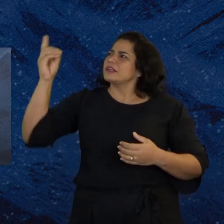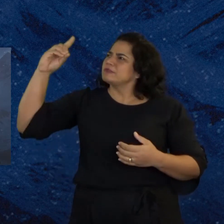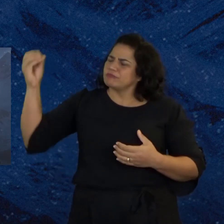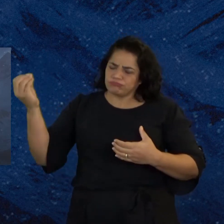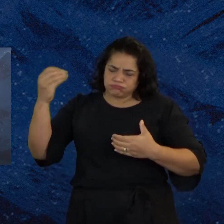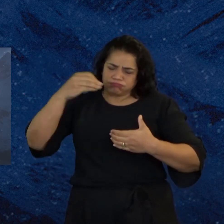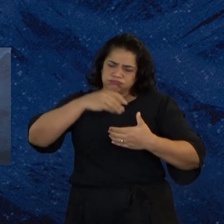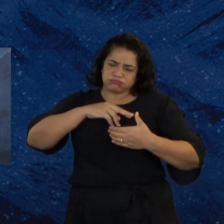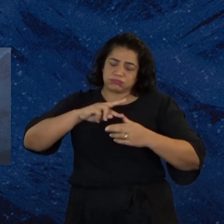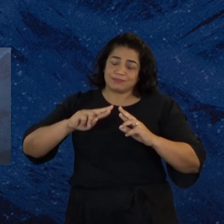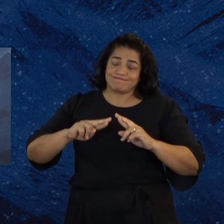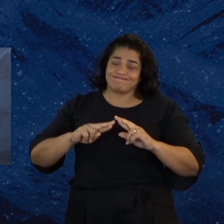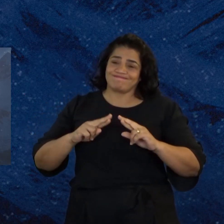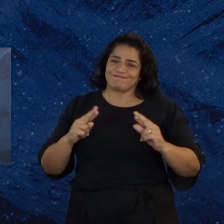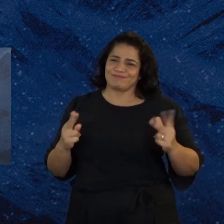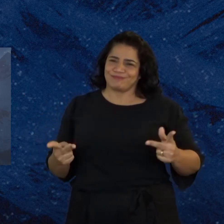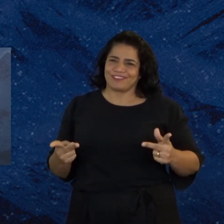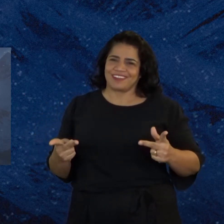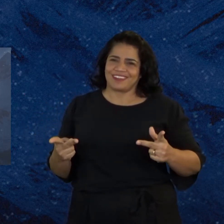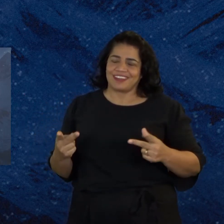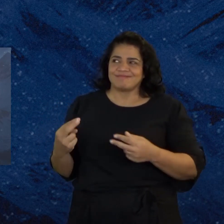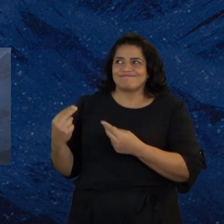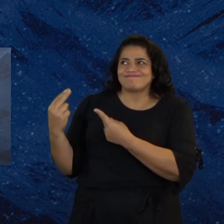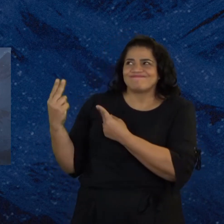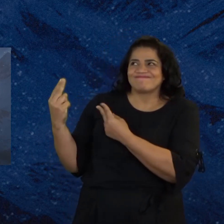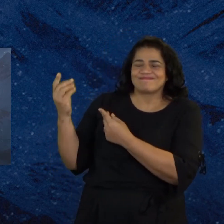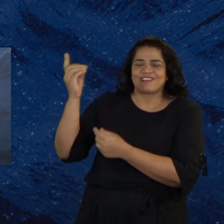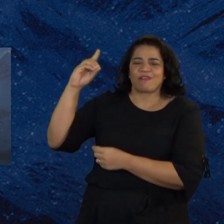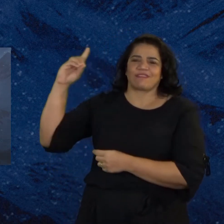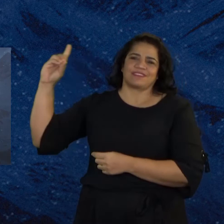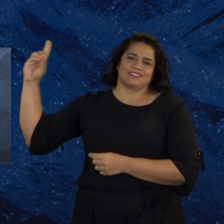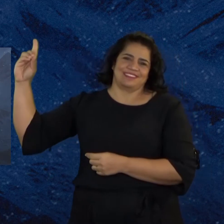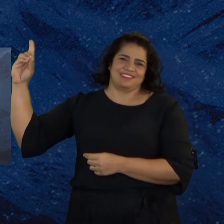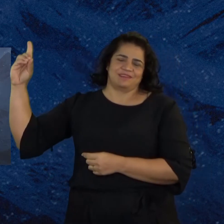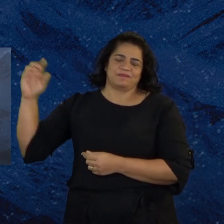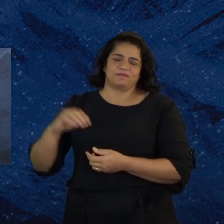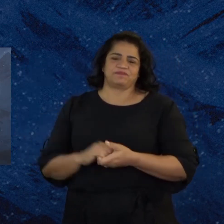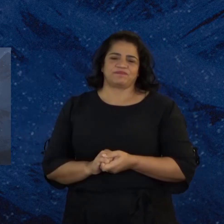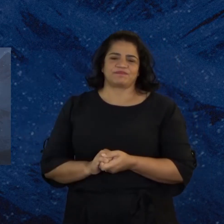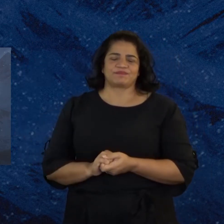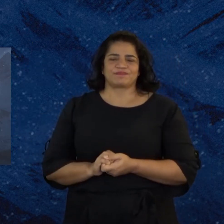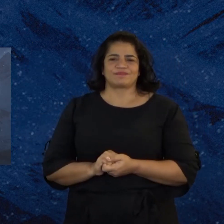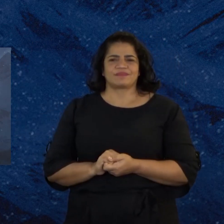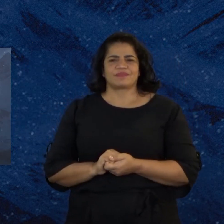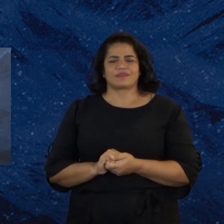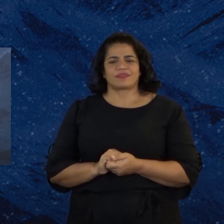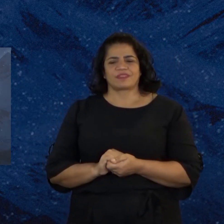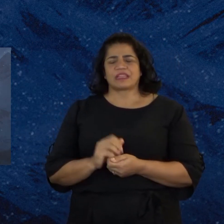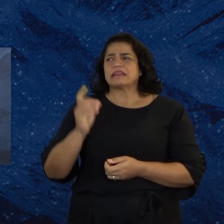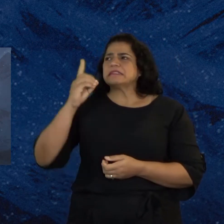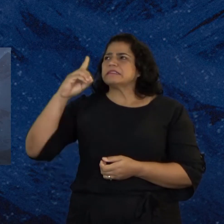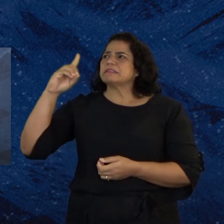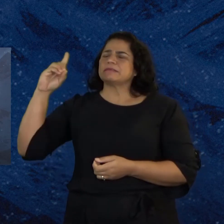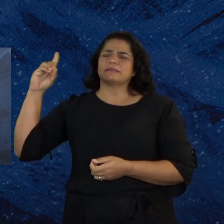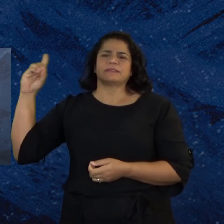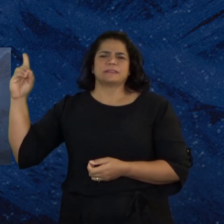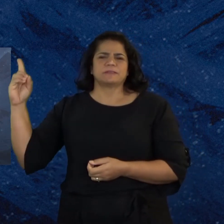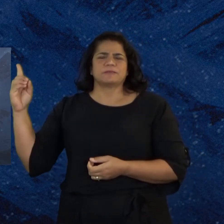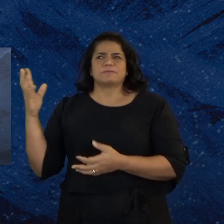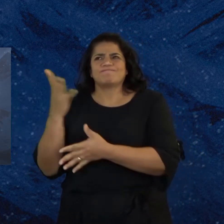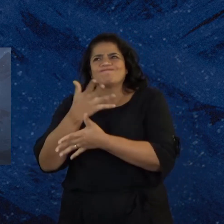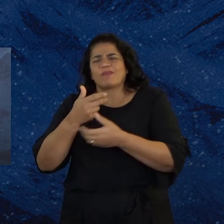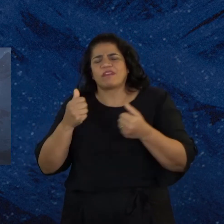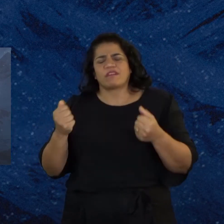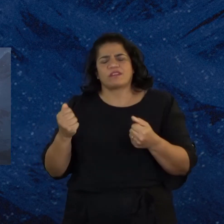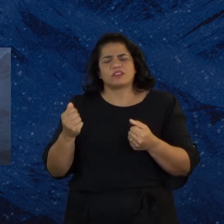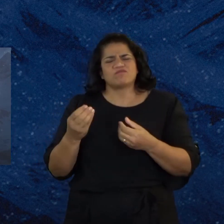o nosso sonho e mais do que isso é o sonho de Deus. Então, Deus é assim. E o homem? Como é o homem? Eu preciso